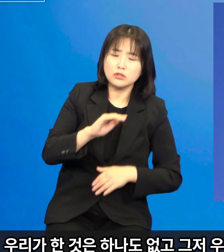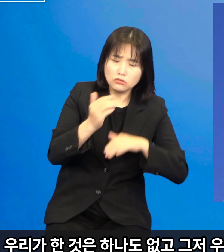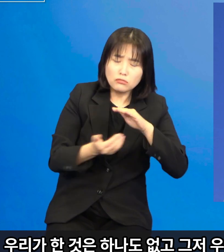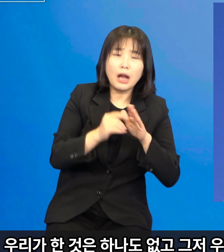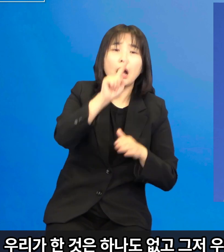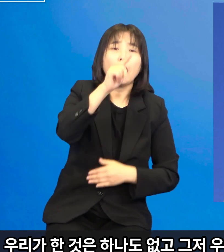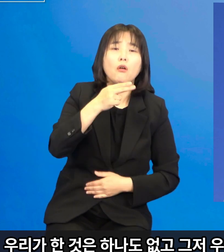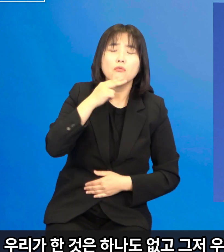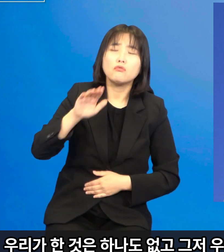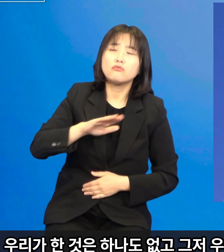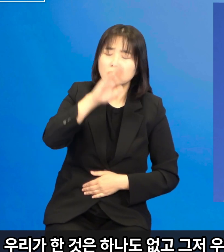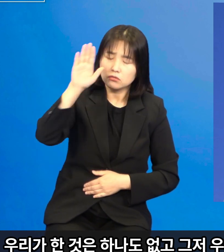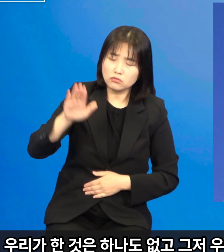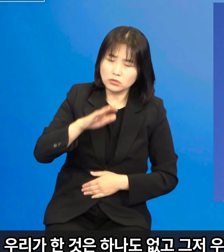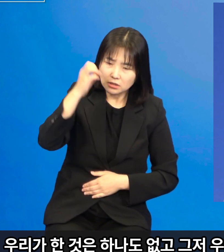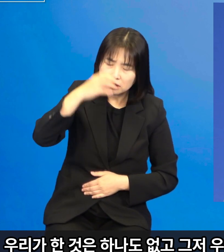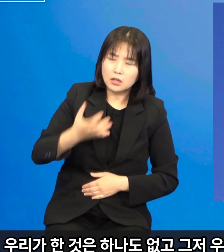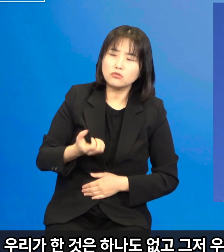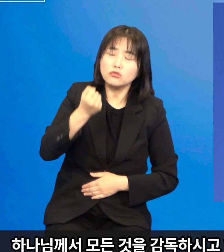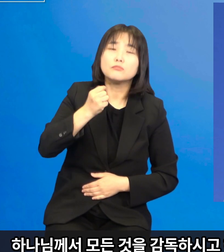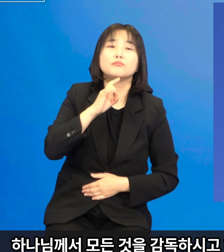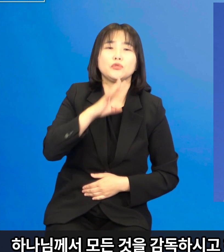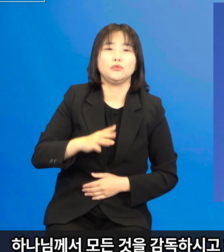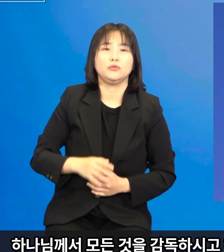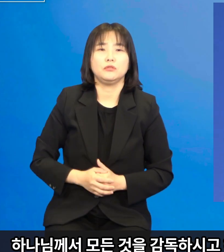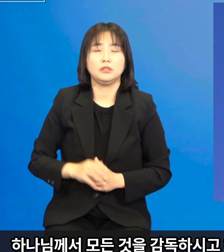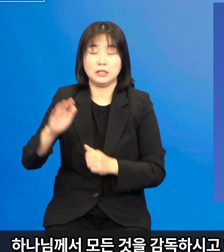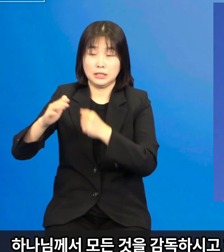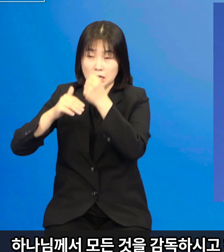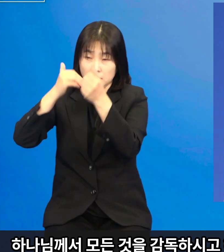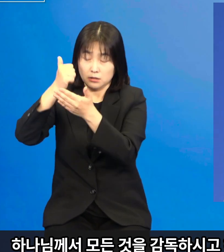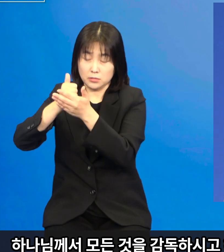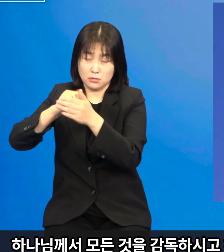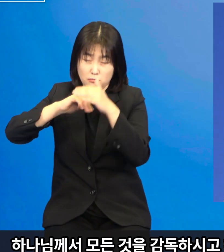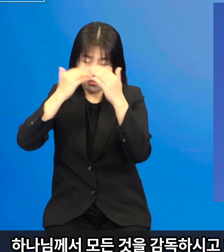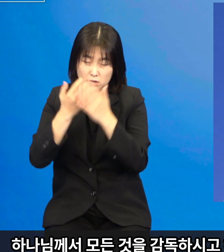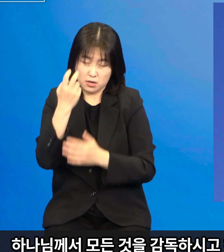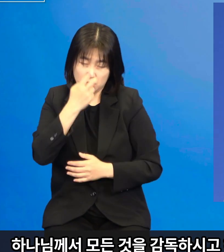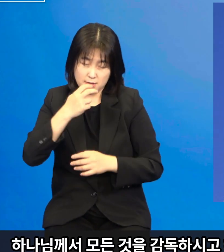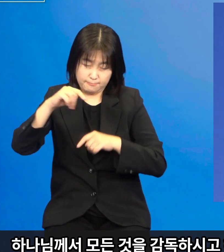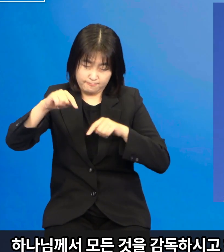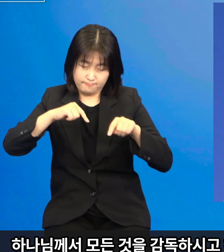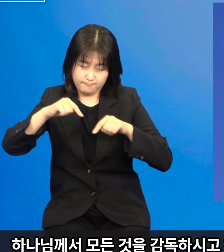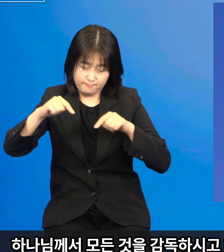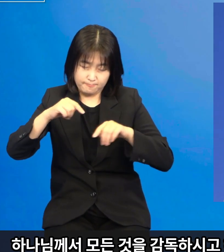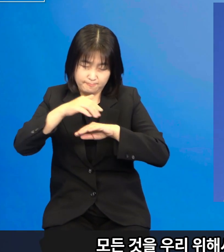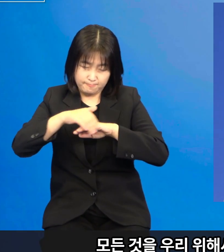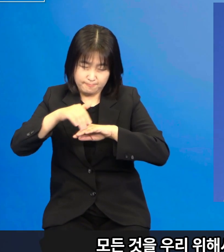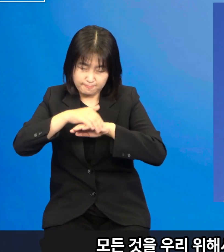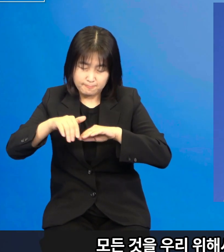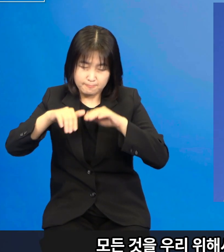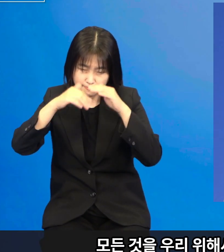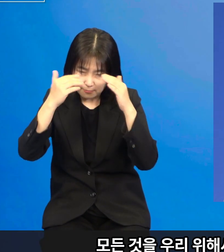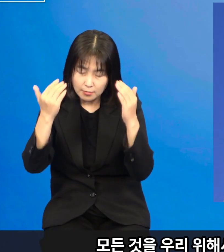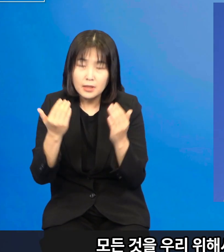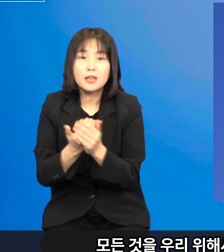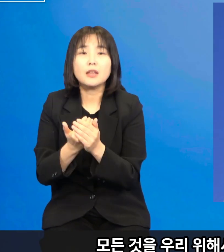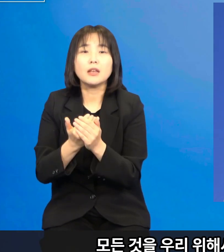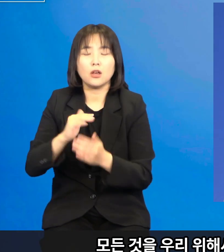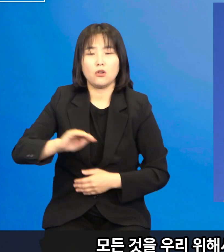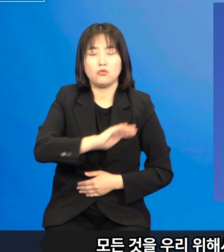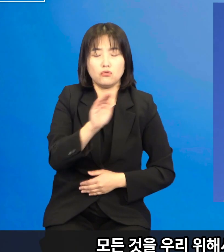그것을 누리기만 한 것뿐입니다. 하나님께서 모든 것을 감독하시고 하나님께서 제작하시고 연출하시고 모든 것을 우리